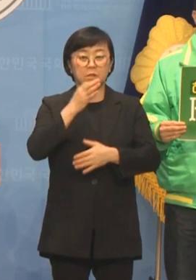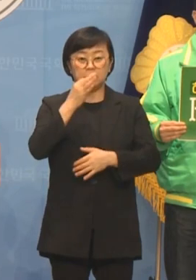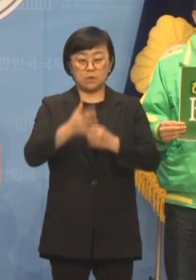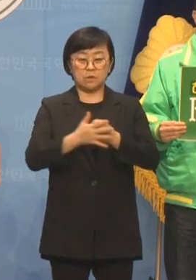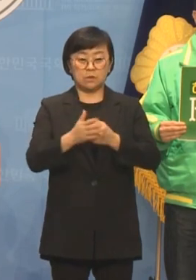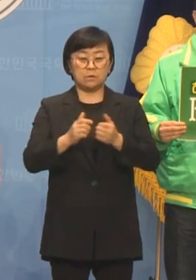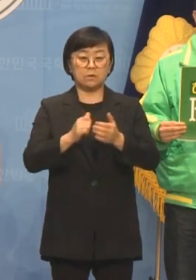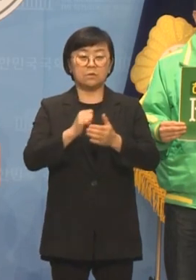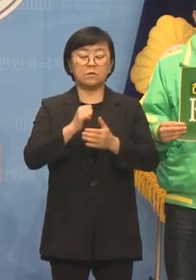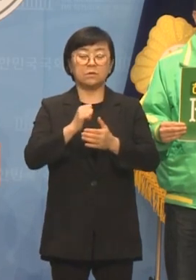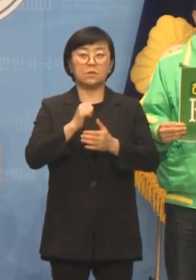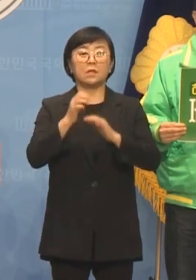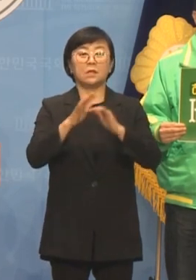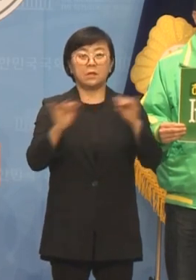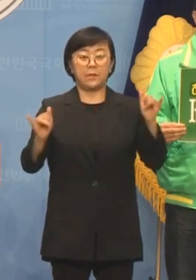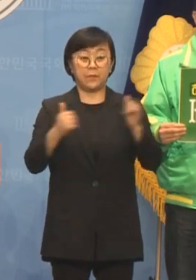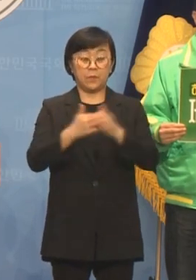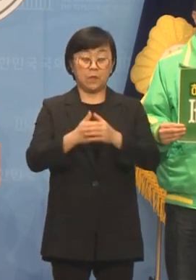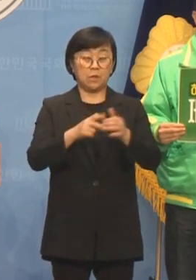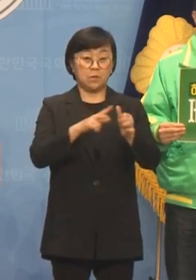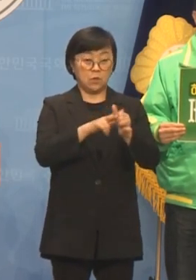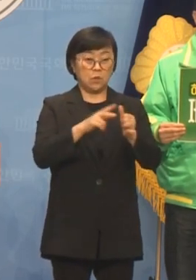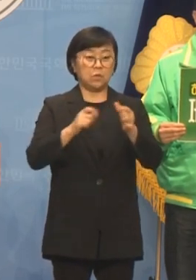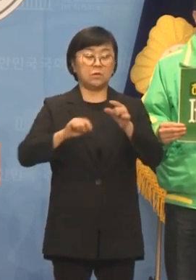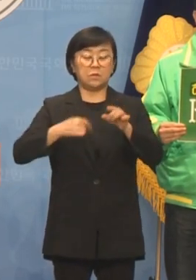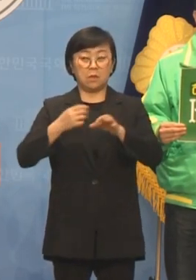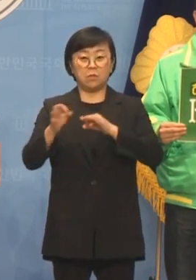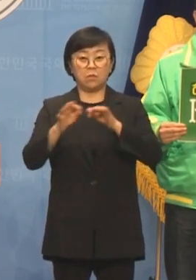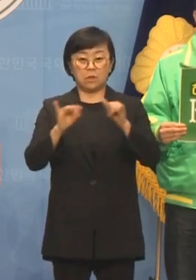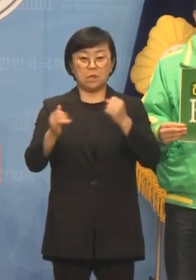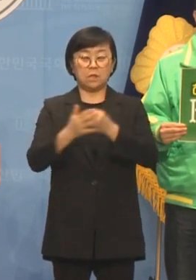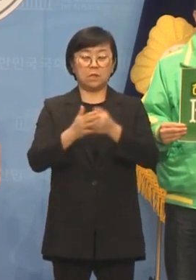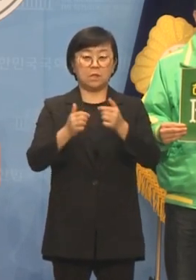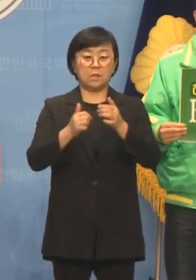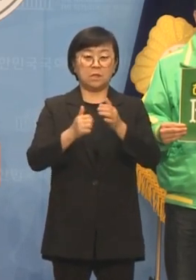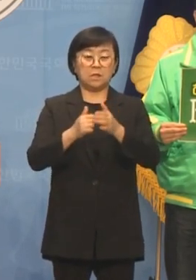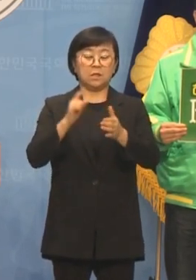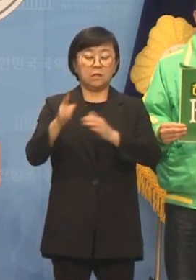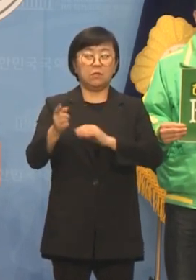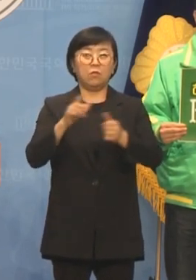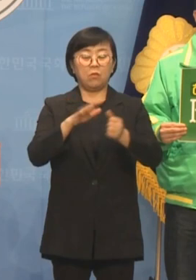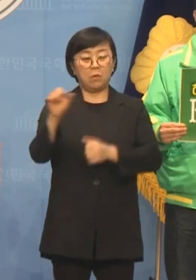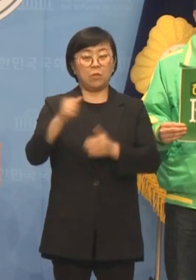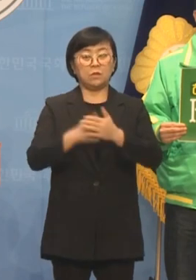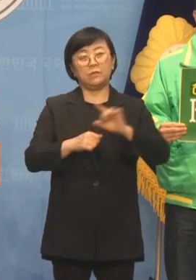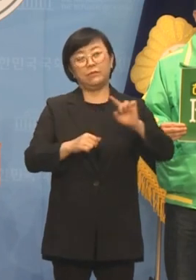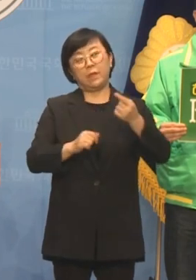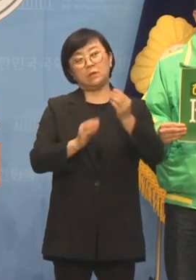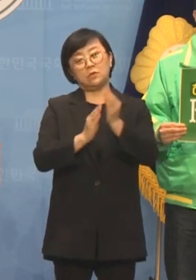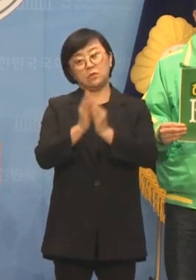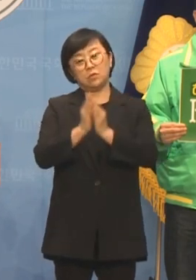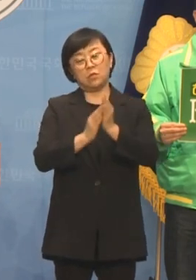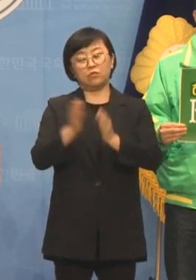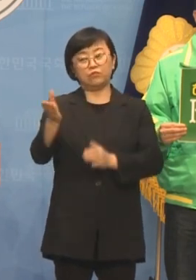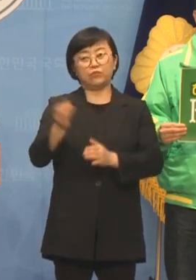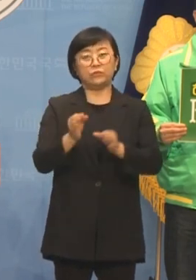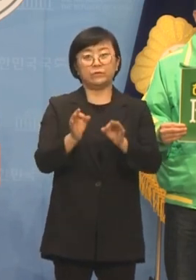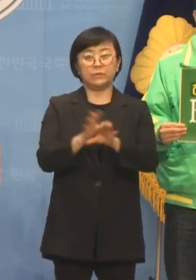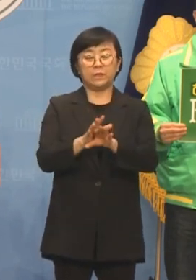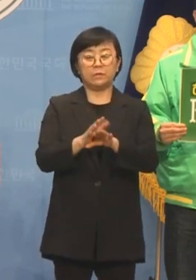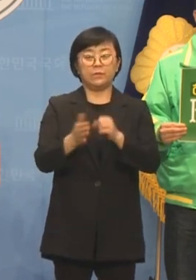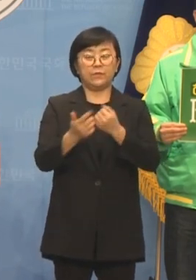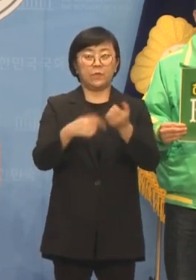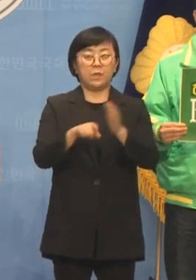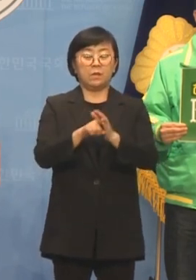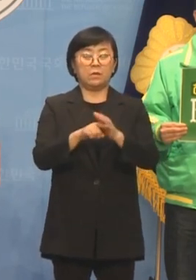저소득층에 어 저수 증 소상공인 자영업자의 시간을 확보해지는 100조 부채 탄강 공약 그리고 웹